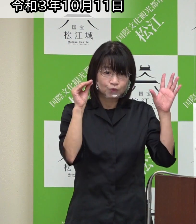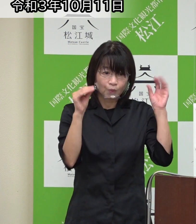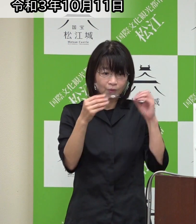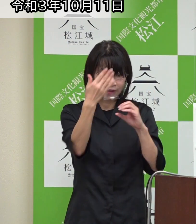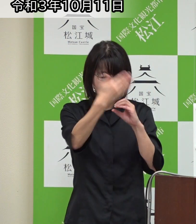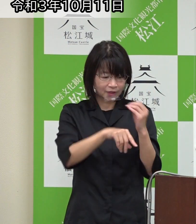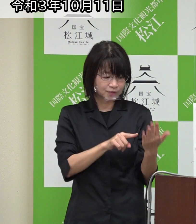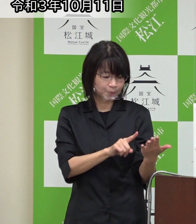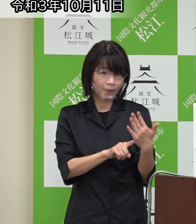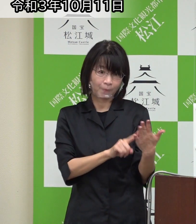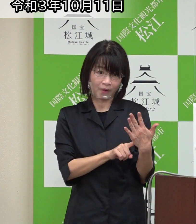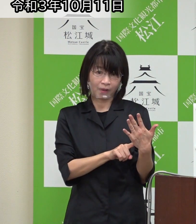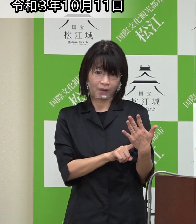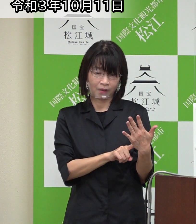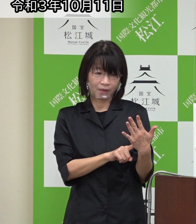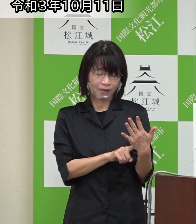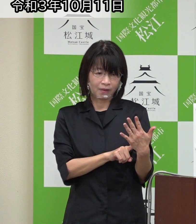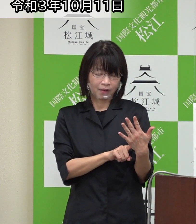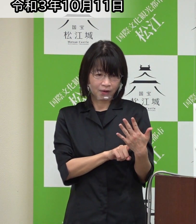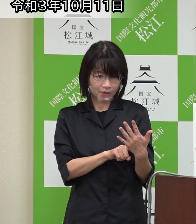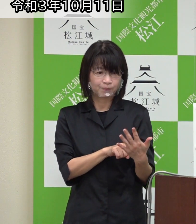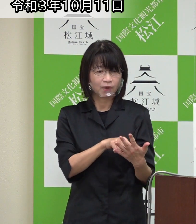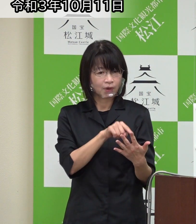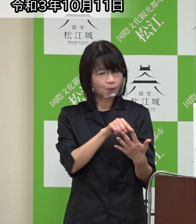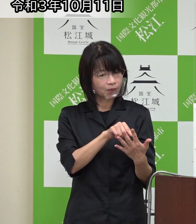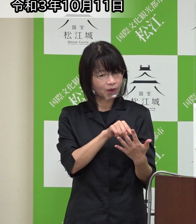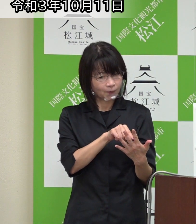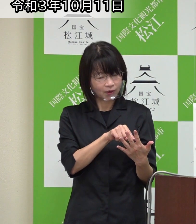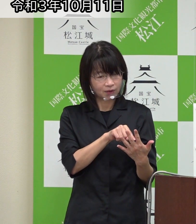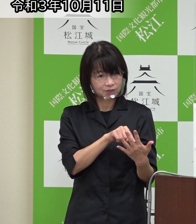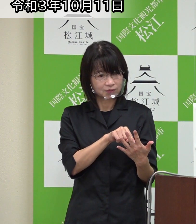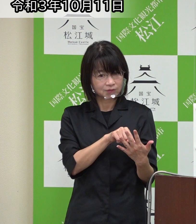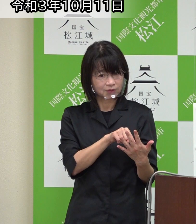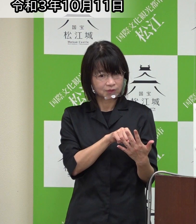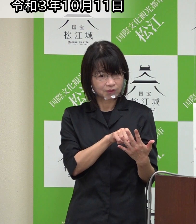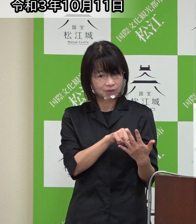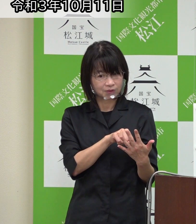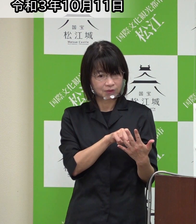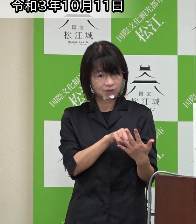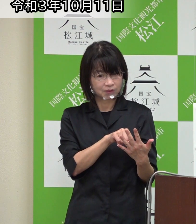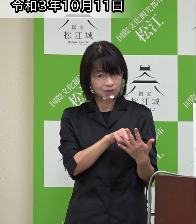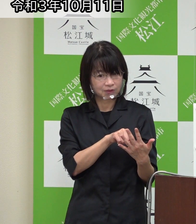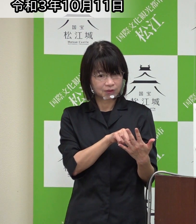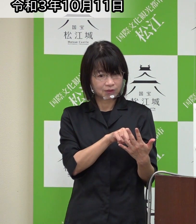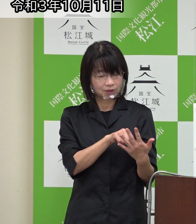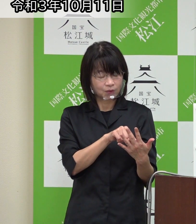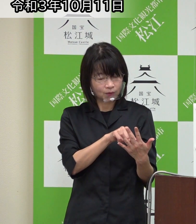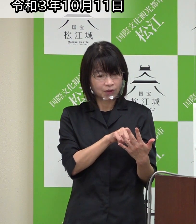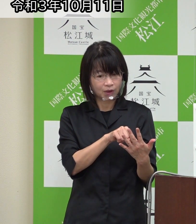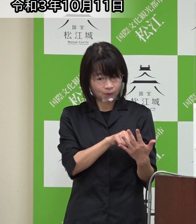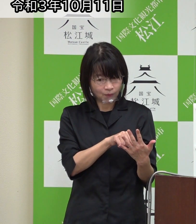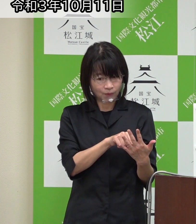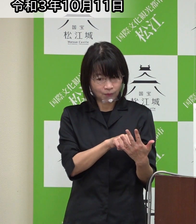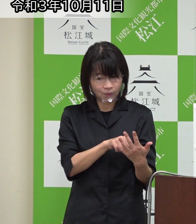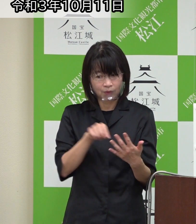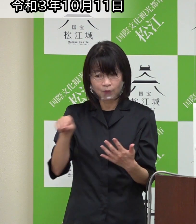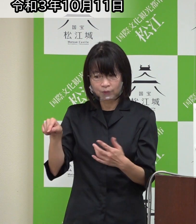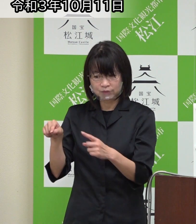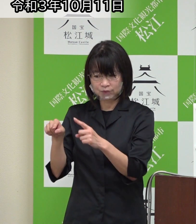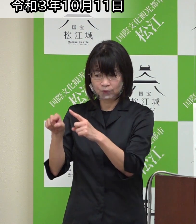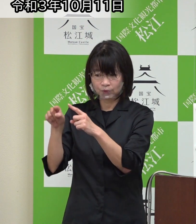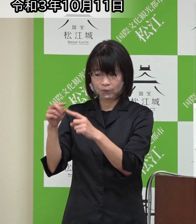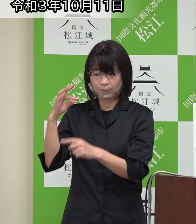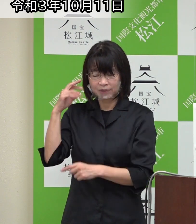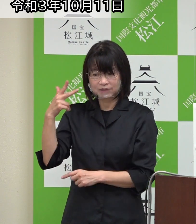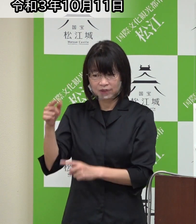多かったりして、むしろそういうのの方が松江市の公式ツイッターに上げることで興味を引けるんじゃないか